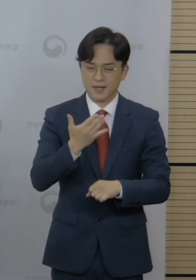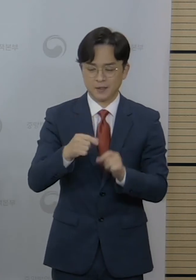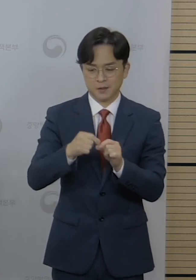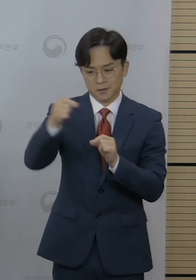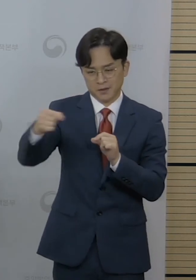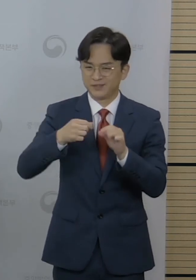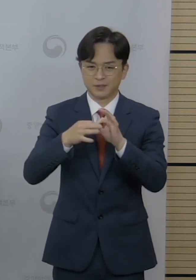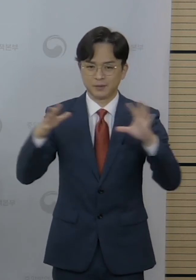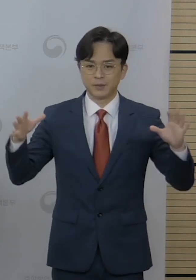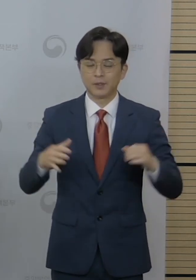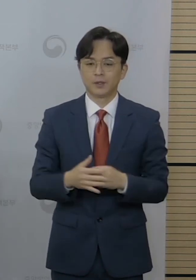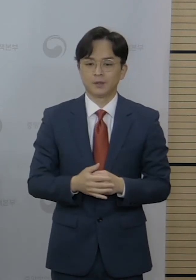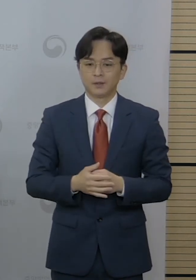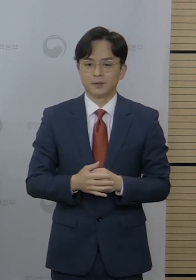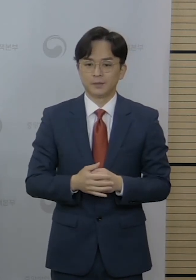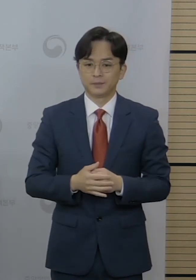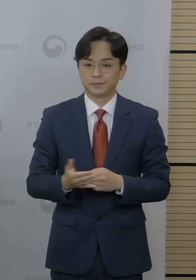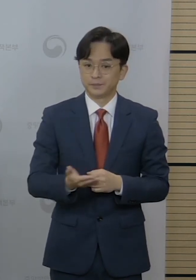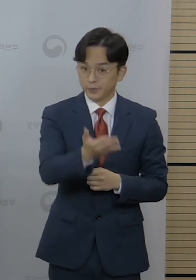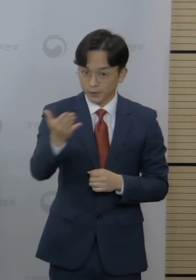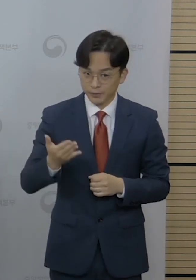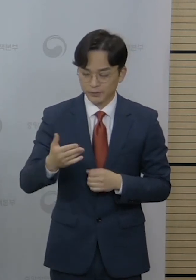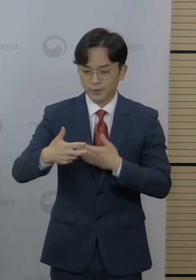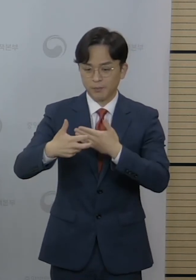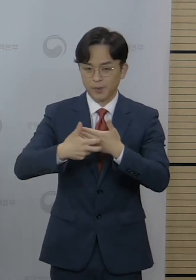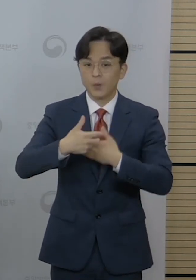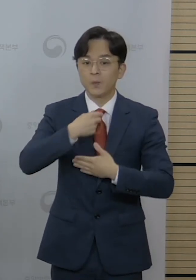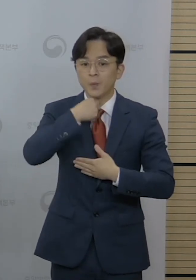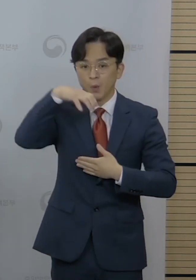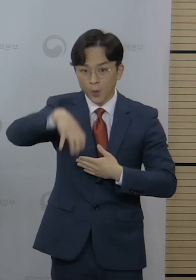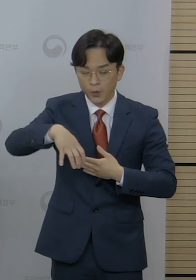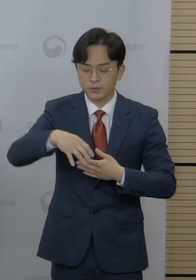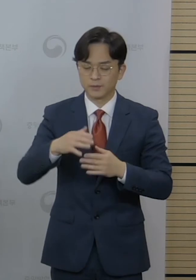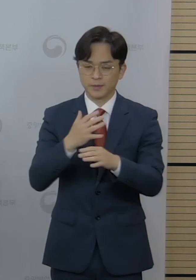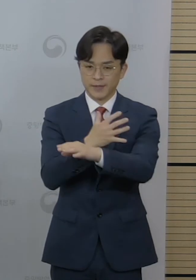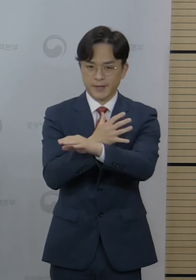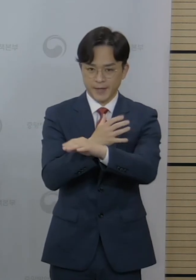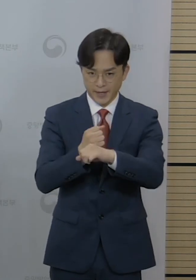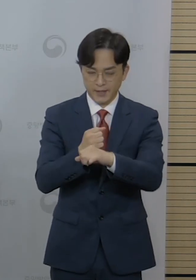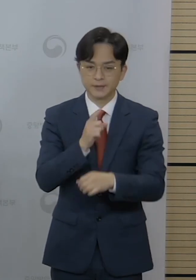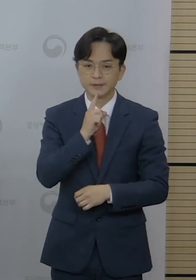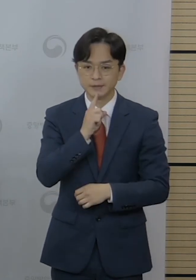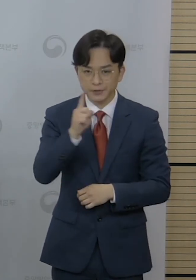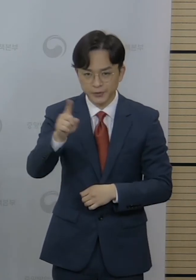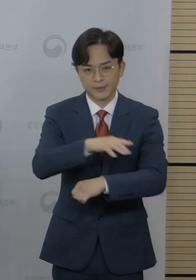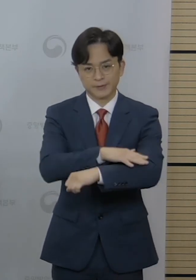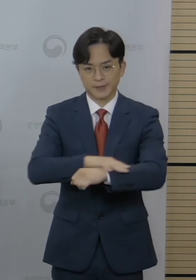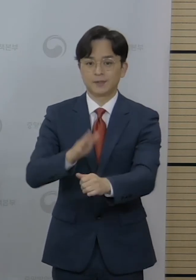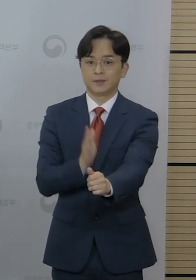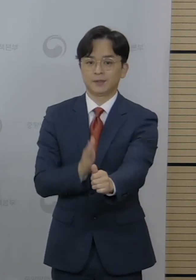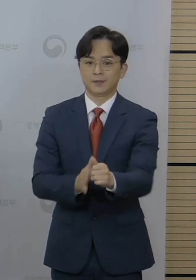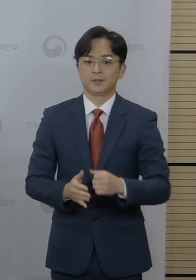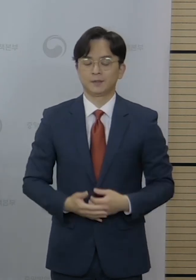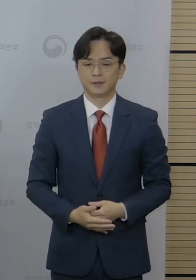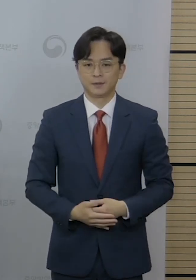예약기간 대 편리한 곳으로 잘 예약하시고 접종도 잘 받으실 수 있도록 도와주시기 바랍니다